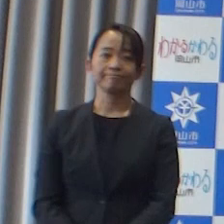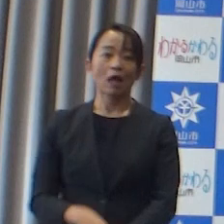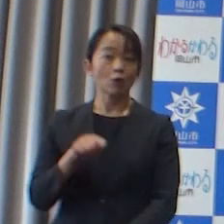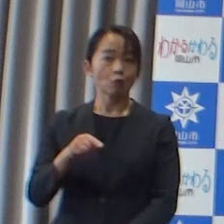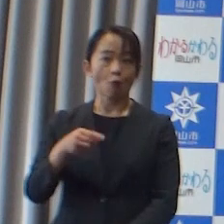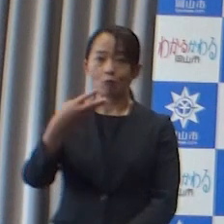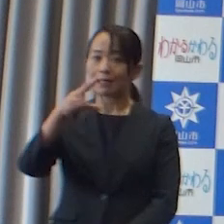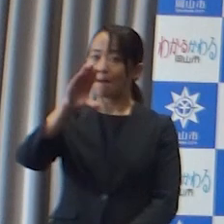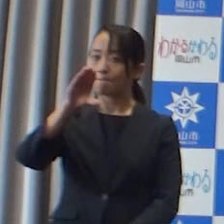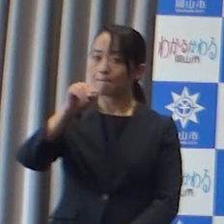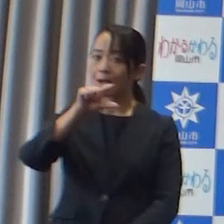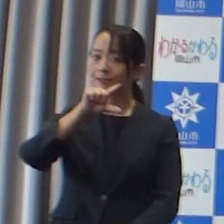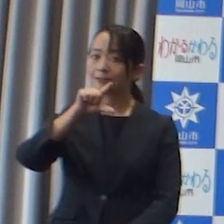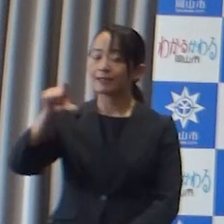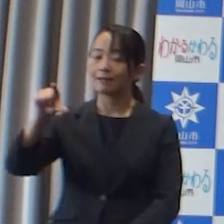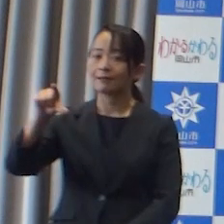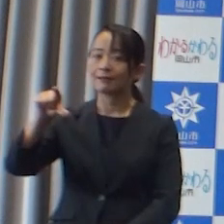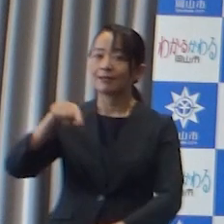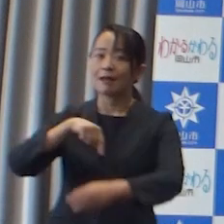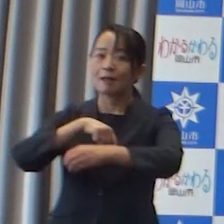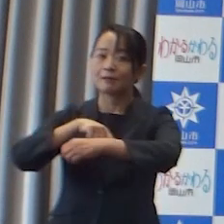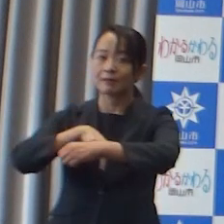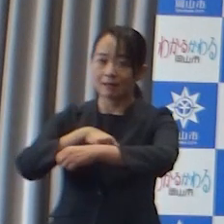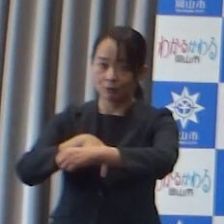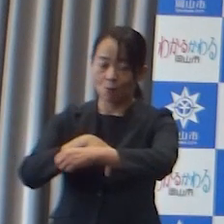この3万円っていうのはですね、